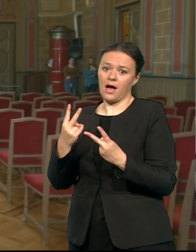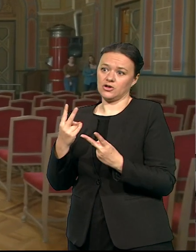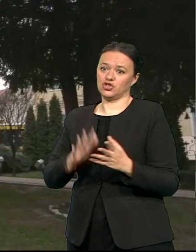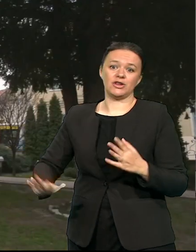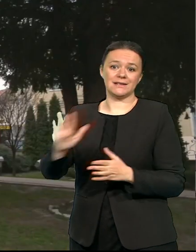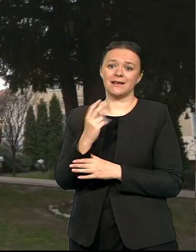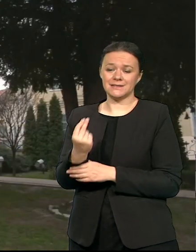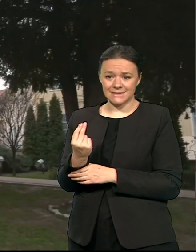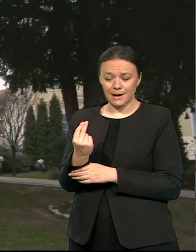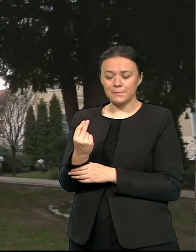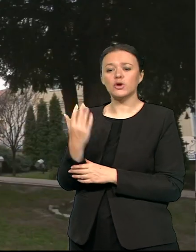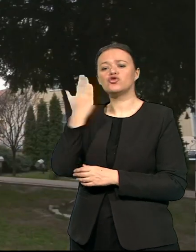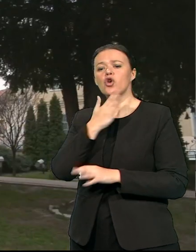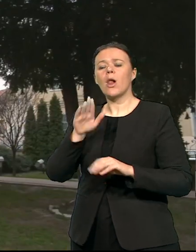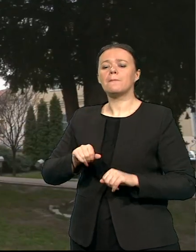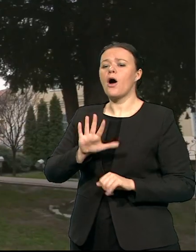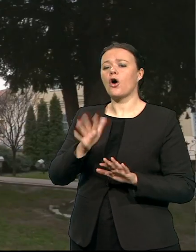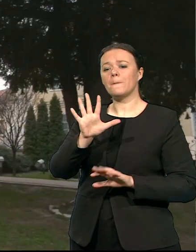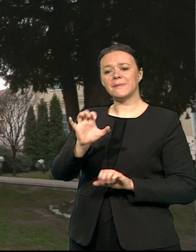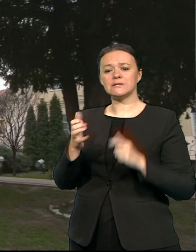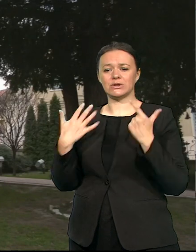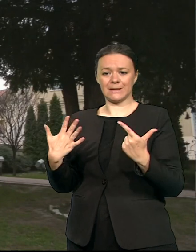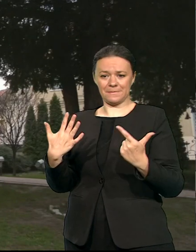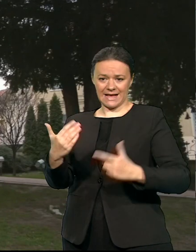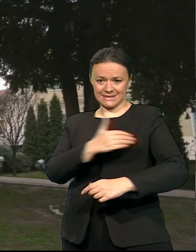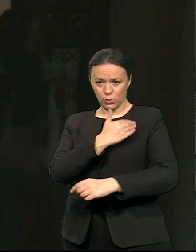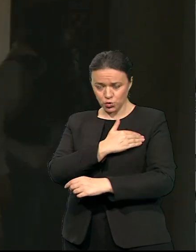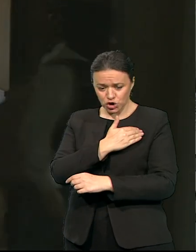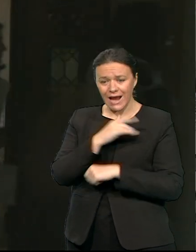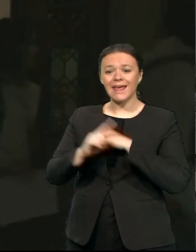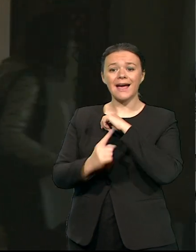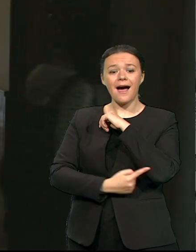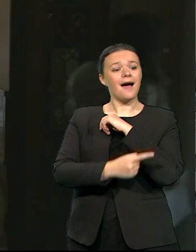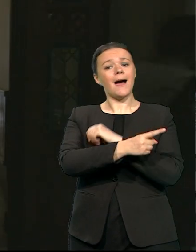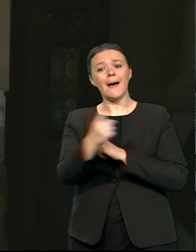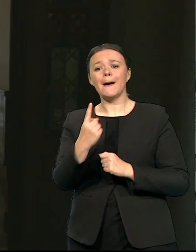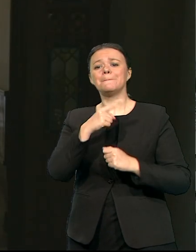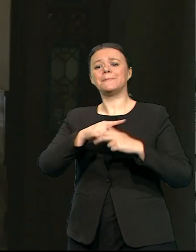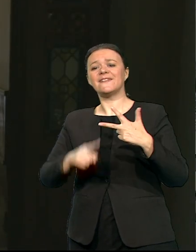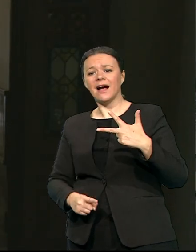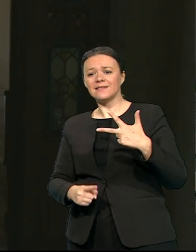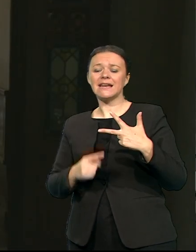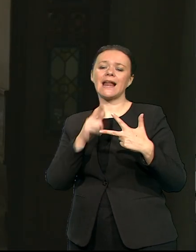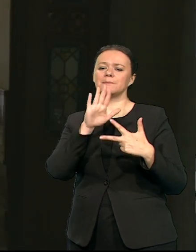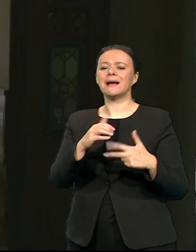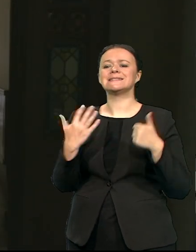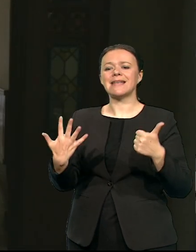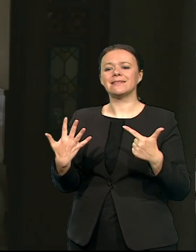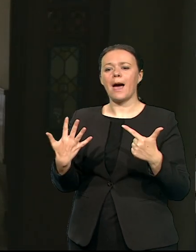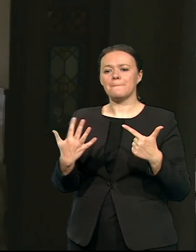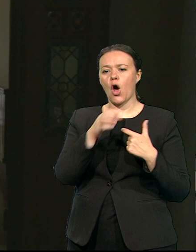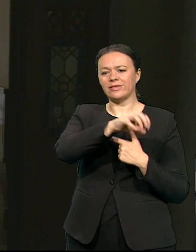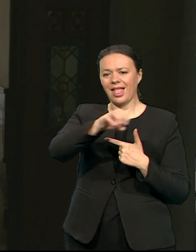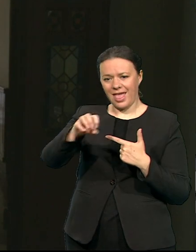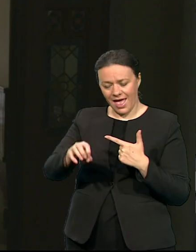Srbiju. Škola ima oko 570 đaka. Trenutno imamo u prvom, drugom i trećem razredu po 7 odeljenja. U